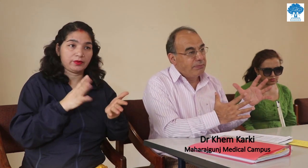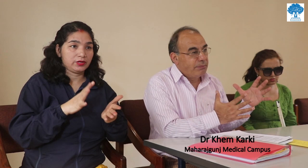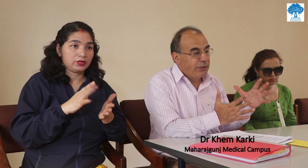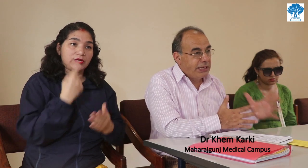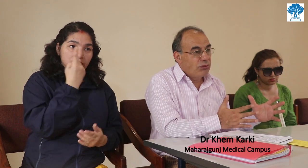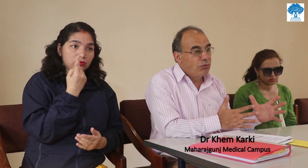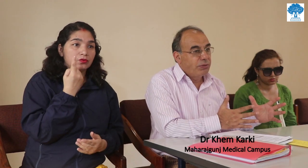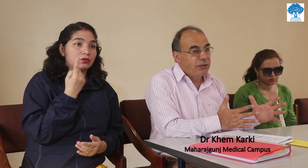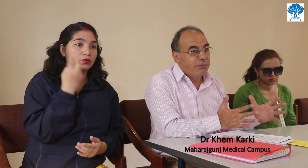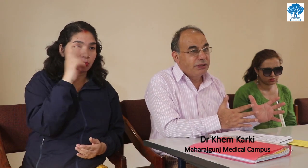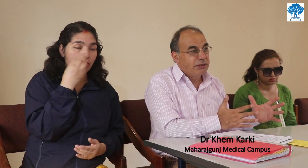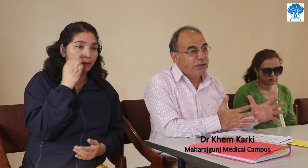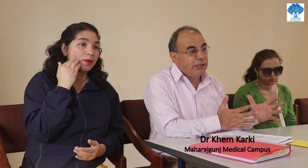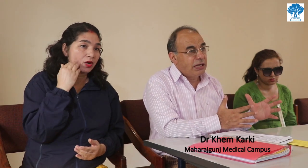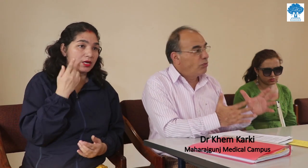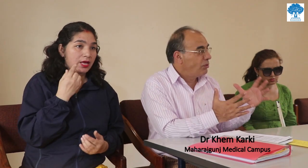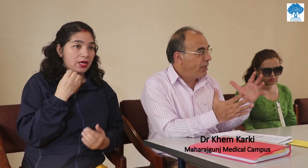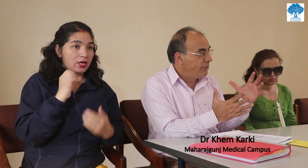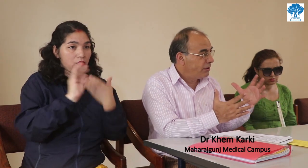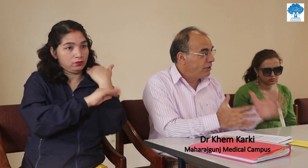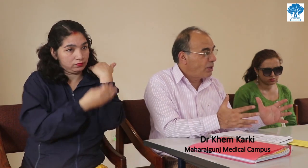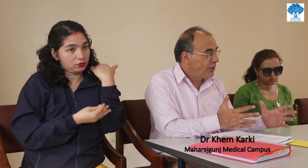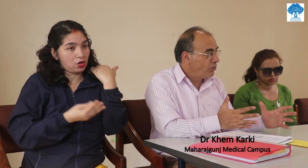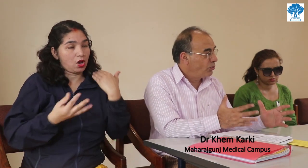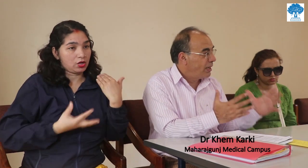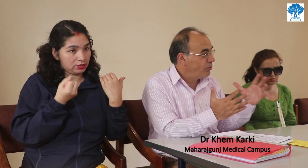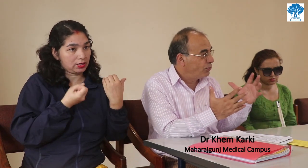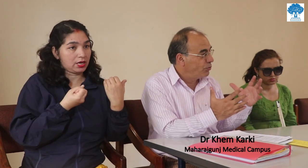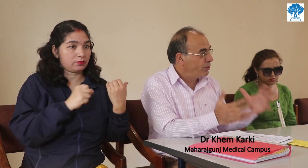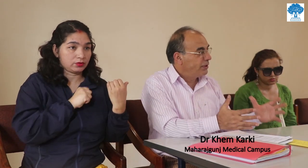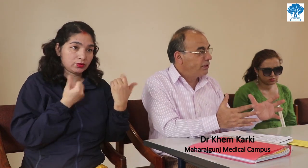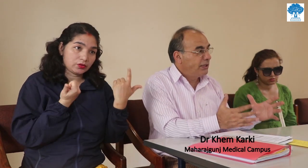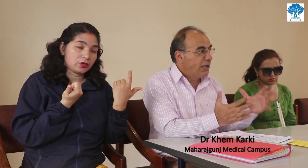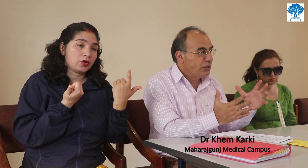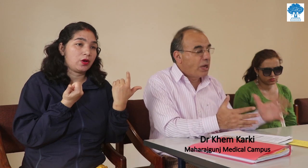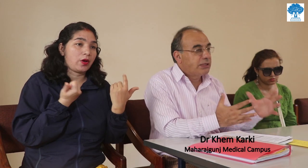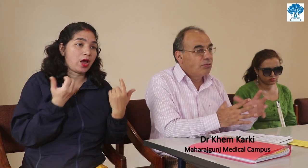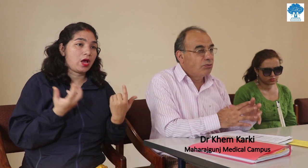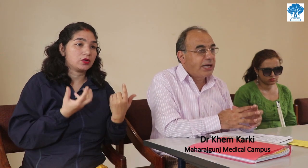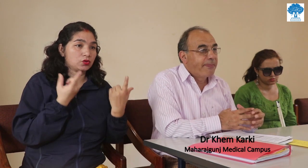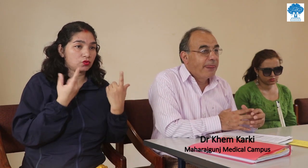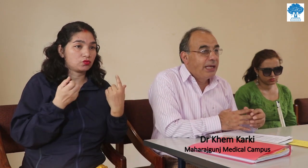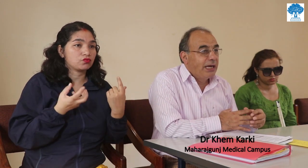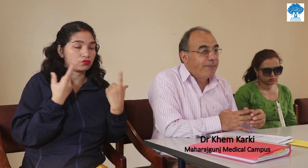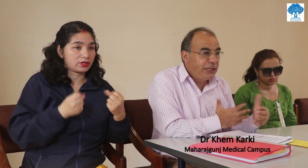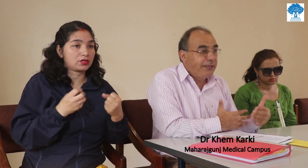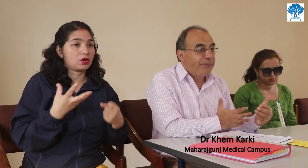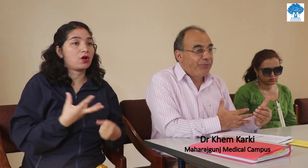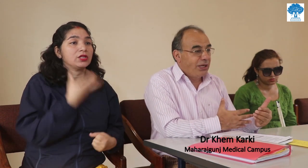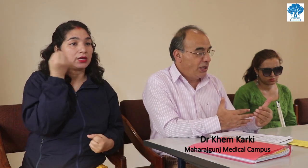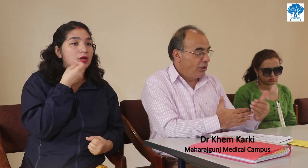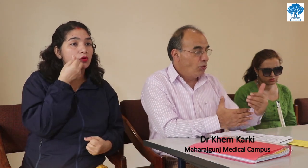एउटा महिलाको प्रजनन अधिकारको कुरा, प्रजनन स्वास्थ्यको कुरा, पुरुषको प्रजनन अधिकार स्वास्थ्यको कुरा